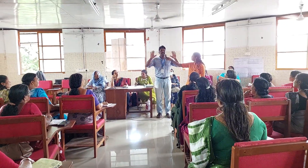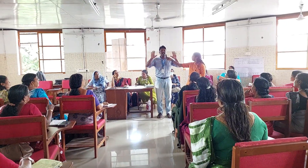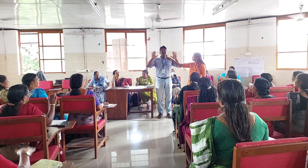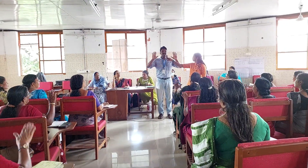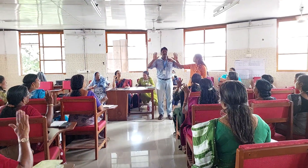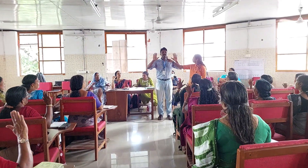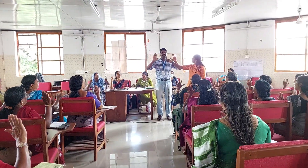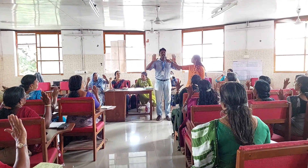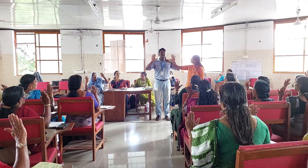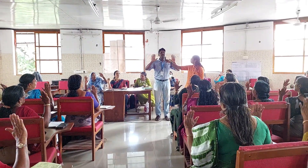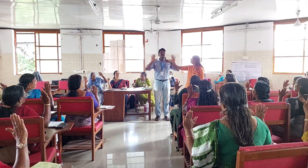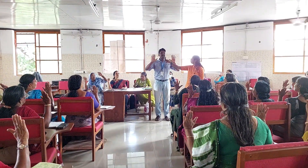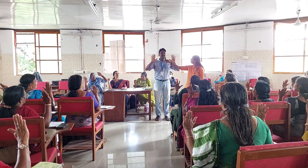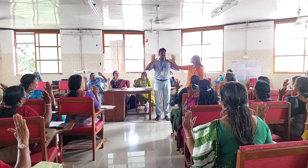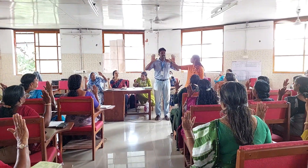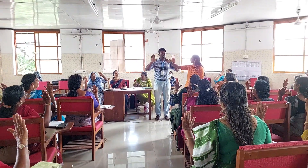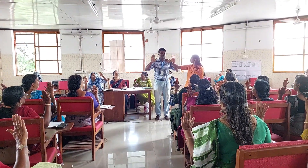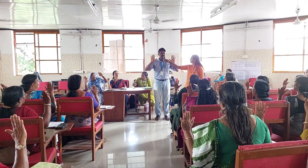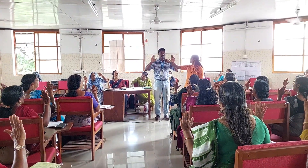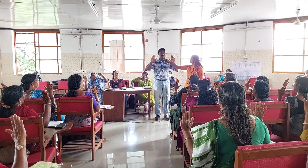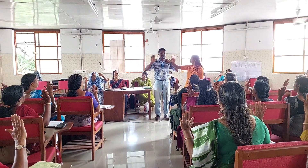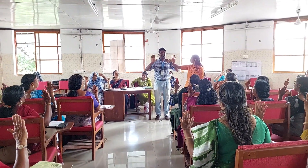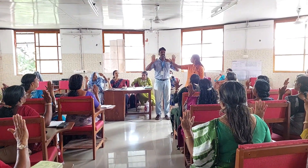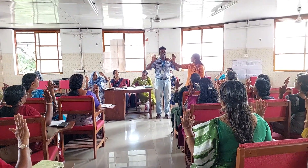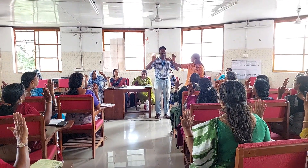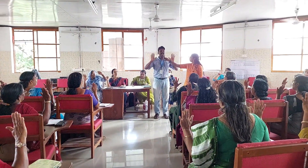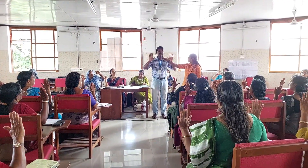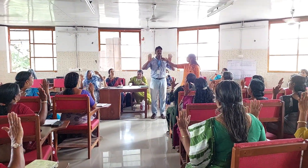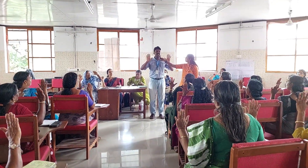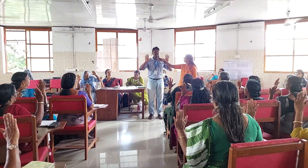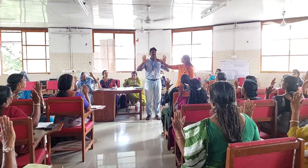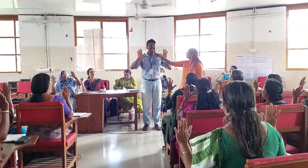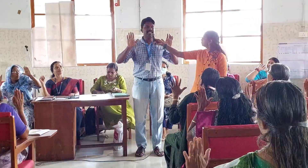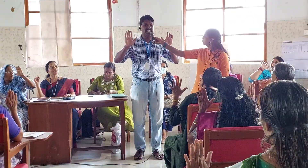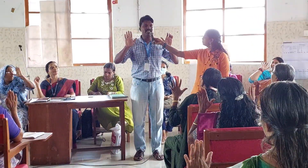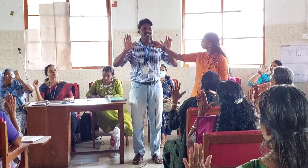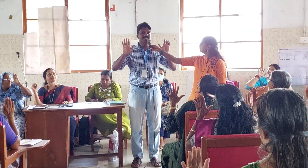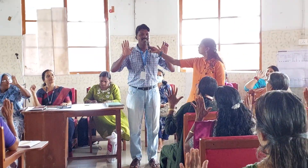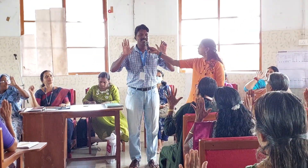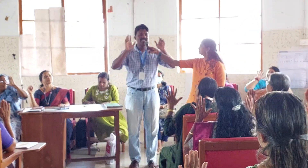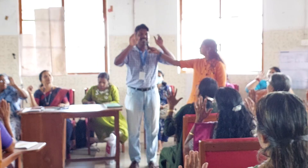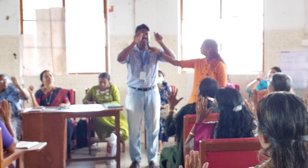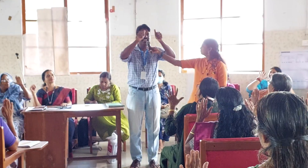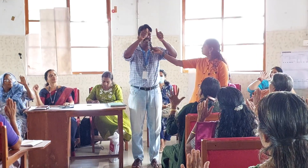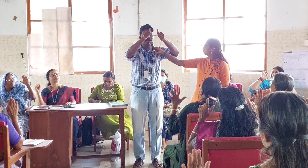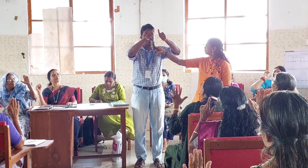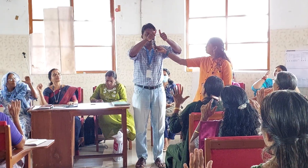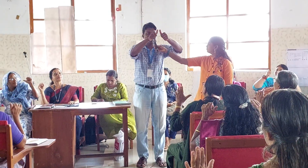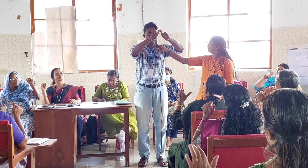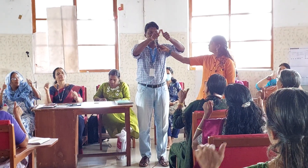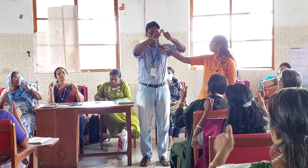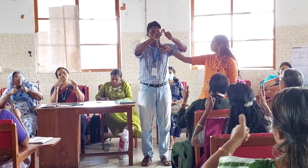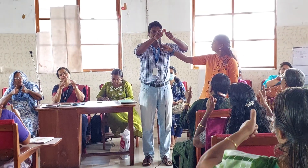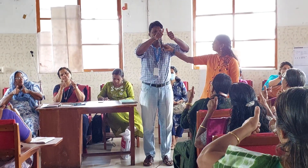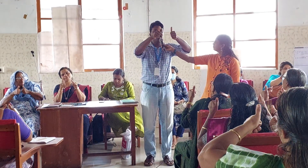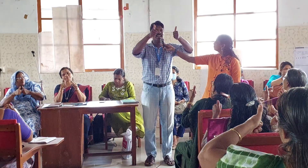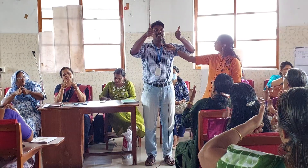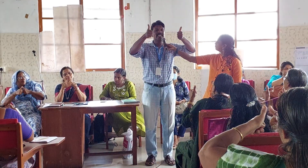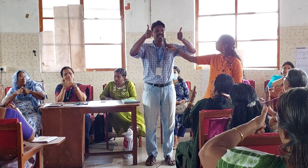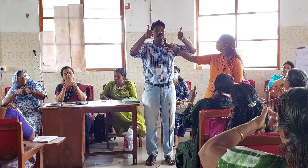വെക്കുക. ആൽഫബറ്റ് സ്റ്റാർട്ട് ചെയ്യാം. ഫസ്റ്റ് എ ആണ് സ്റ്റാർട്ട് ചെയ്യുന്നത്. എ എങ്ങനെയാണ്? ഇങ്ങനെയാണ് എ പറയുന്നത്. ഇങ്ങനെ വെക്കുന്ന